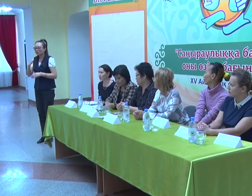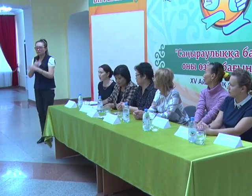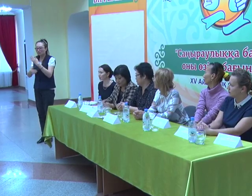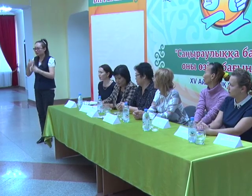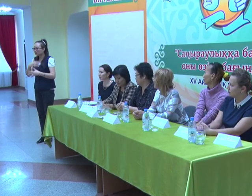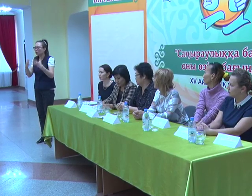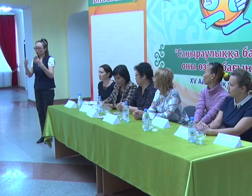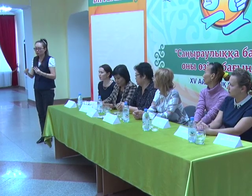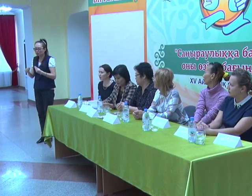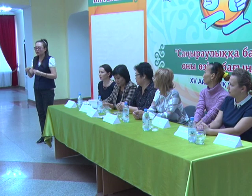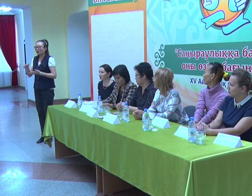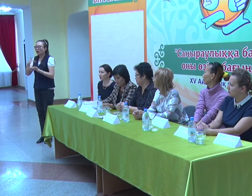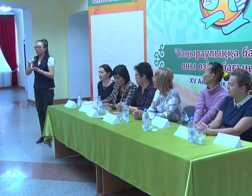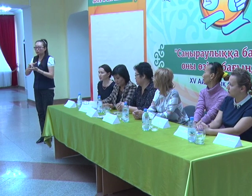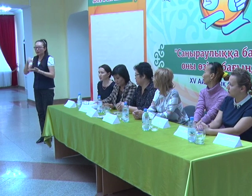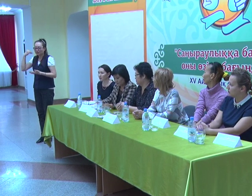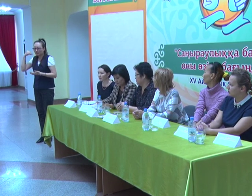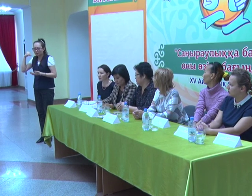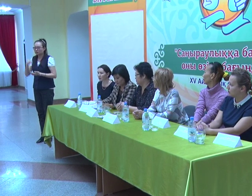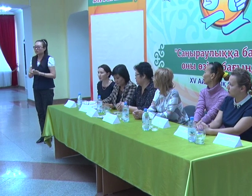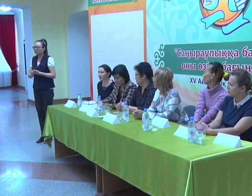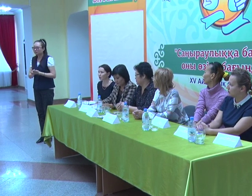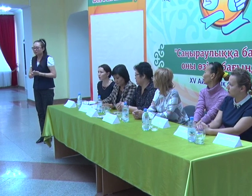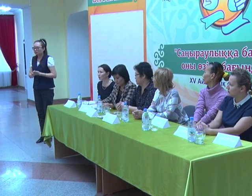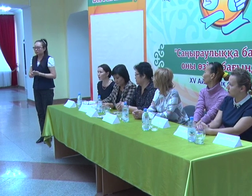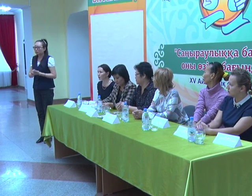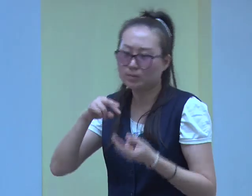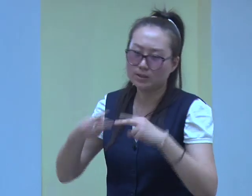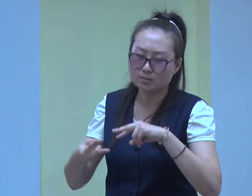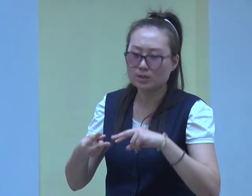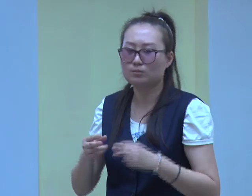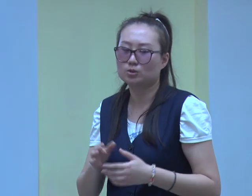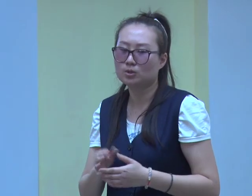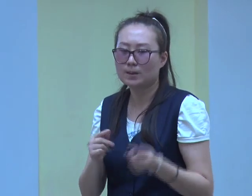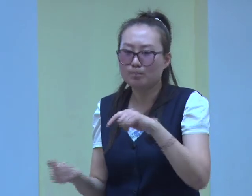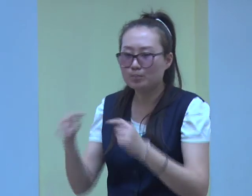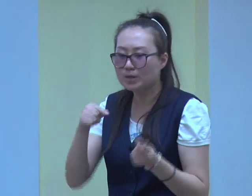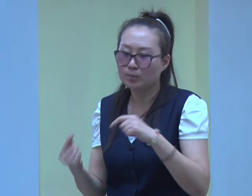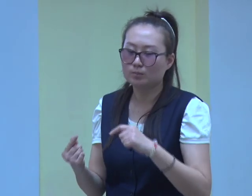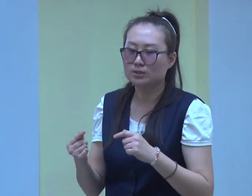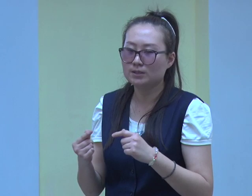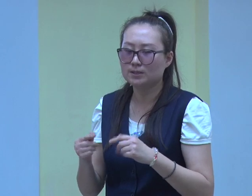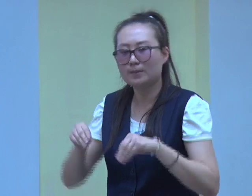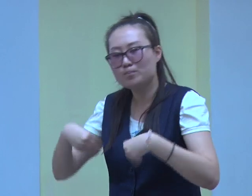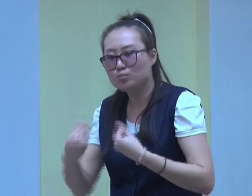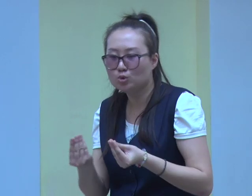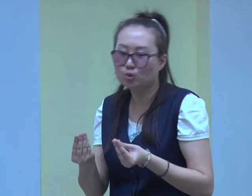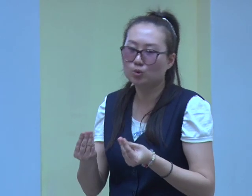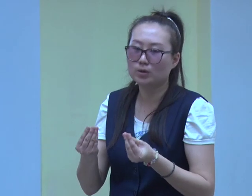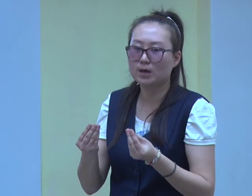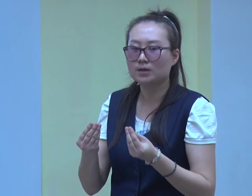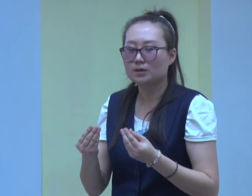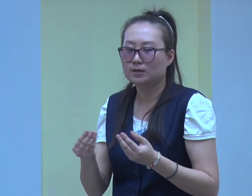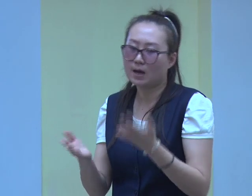инвалидов и всегда идут навстречу людям с ограниченными физическими возможностями. Тем не менее, проблем у людей с нарушением слуха немало, и одна из главных